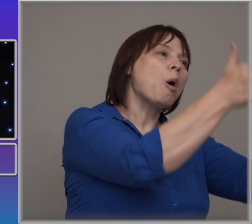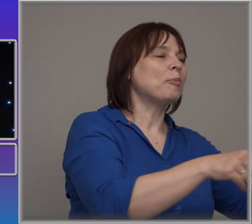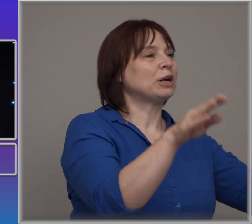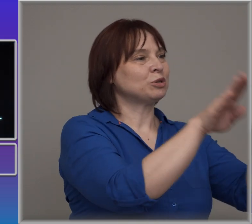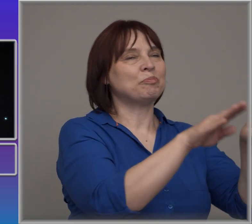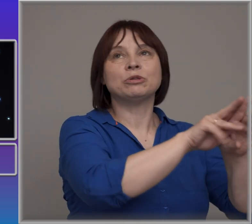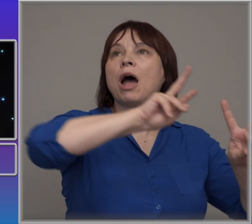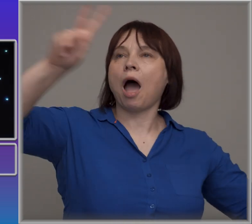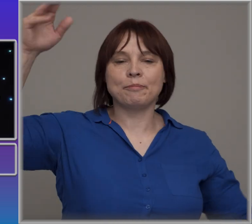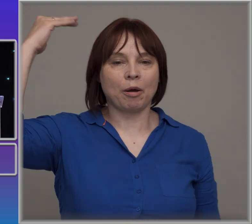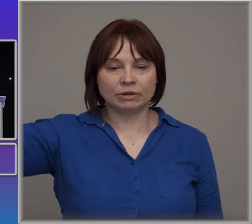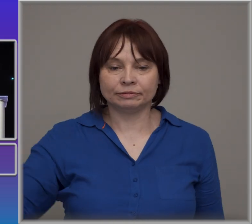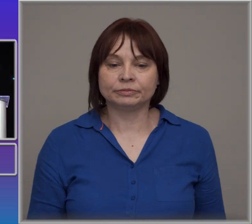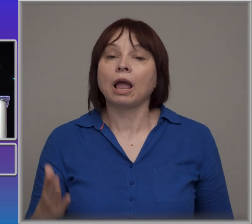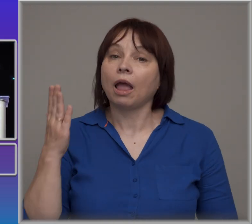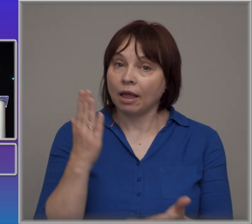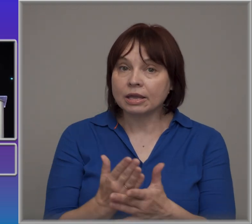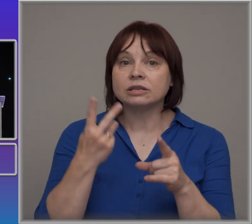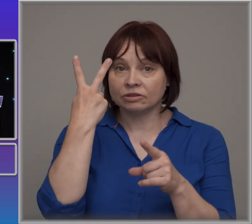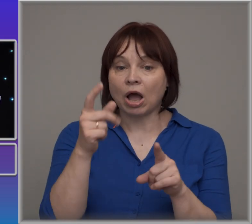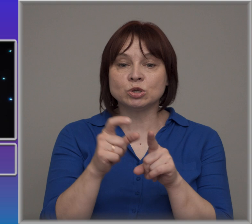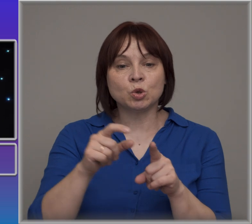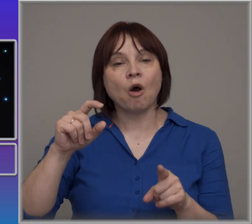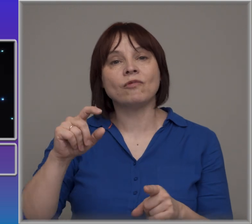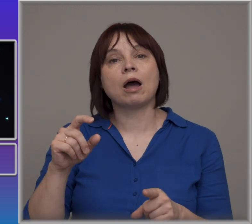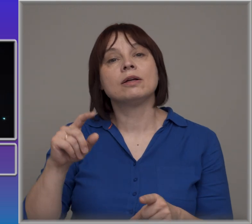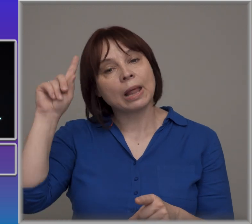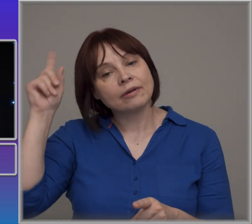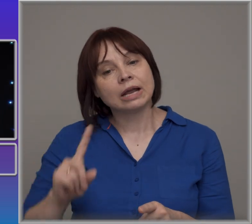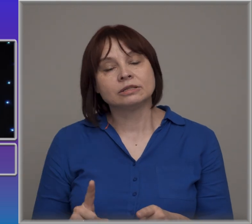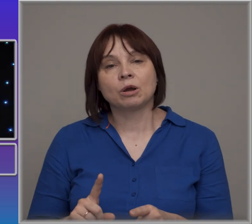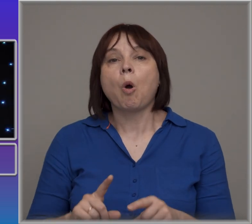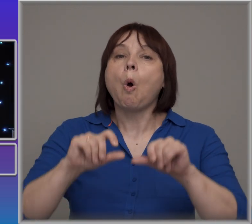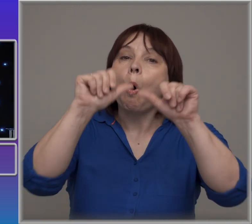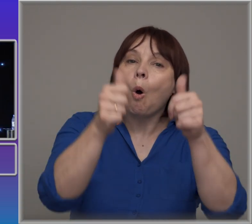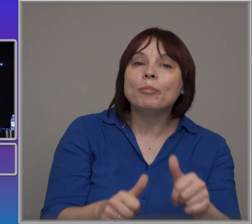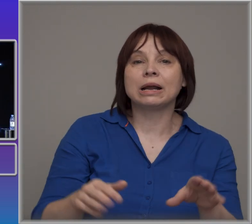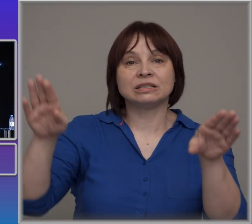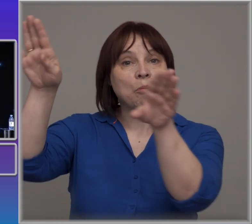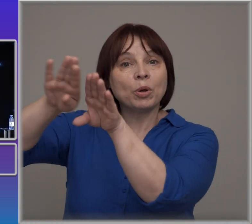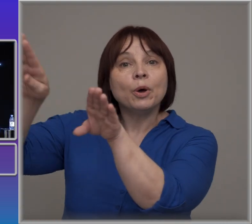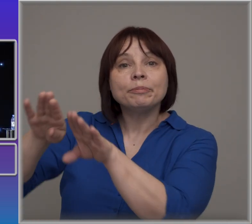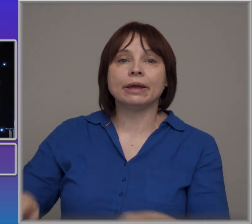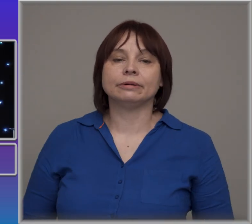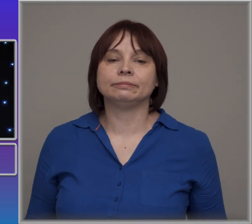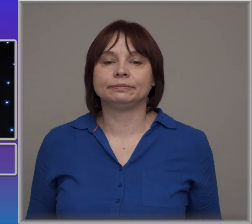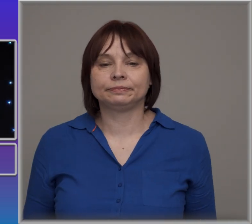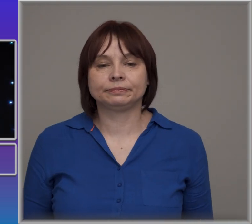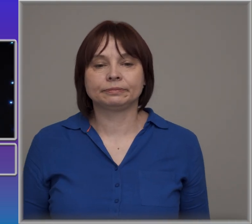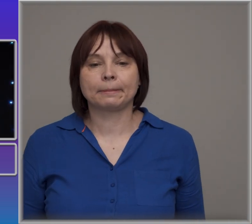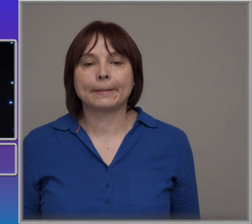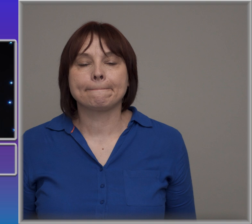Бог потрудился, когда Он все сделал, Он творит венец своего творения человека. И давайте